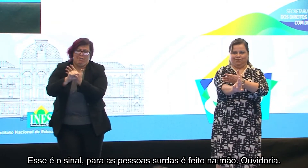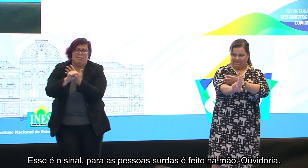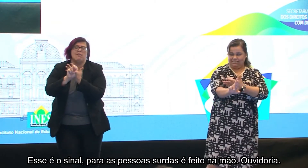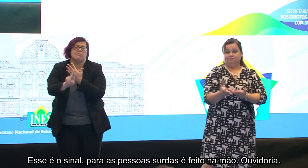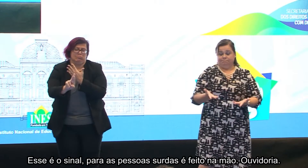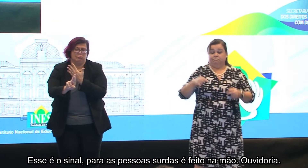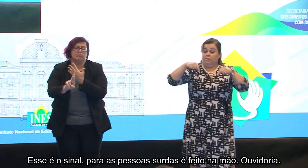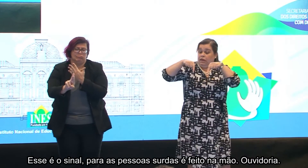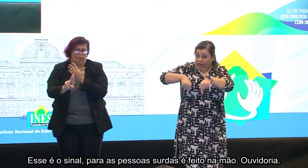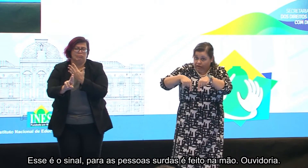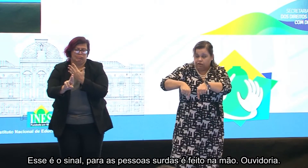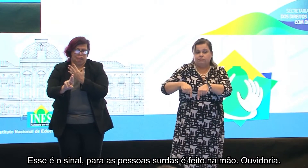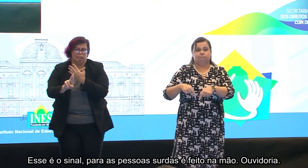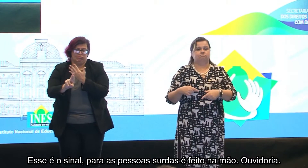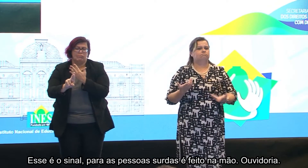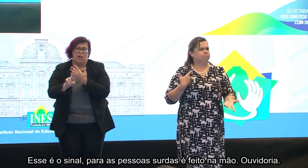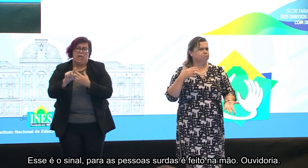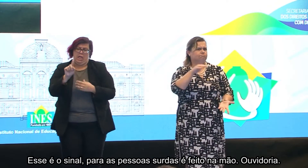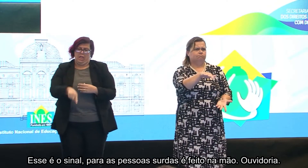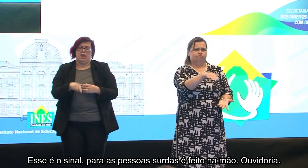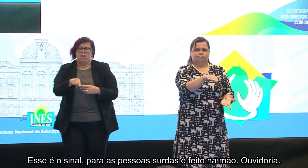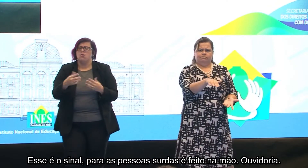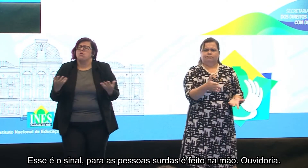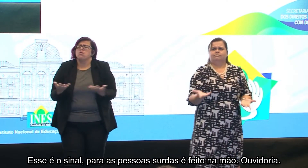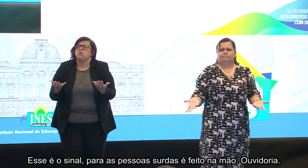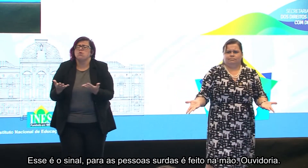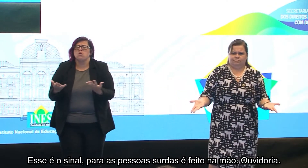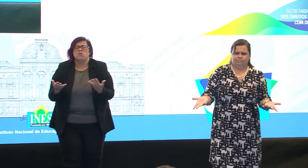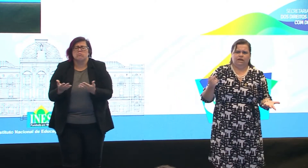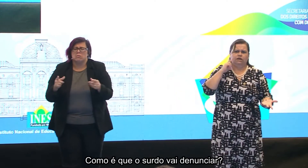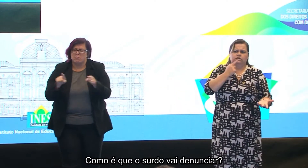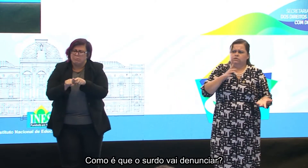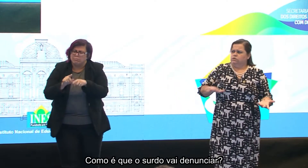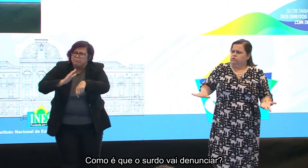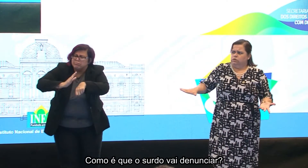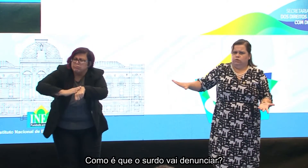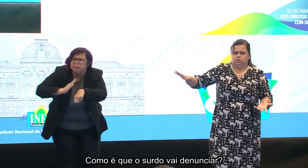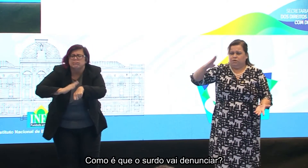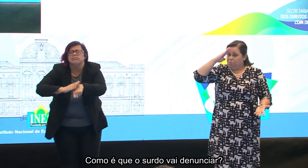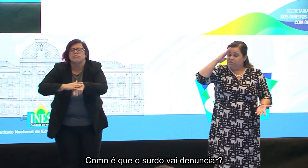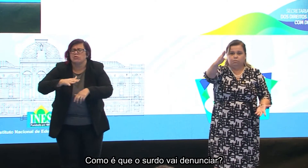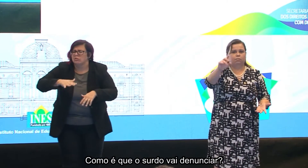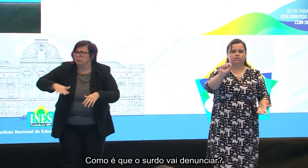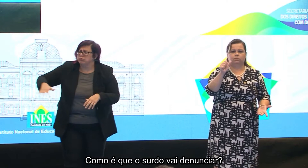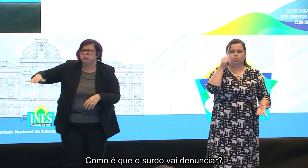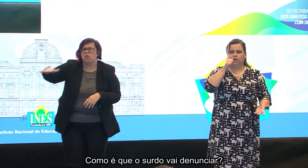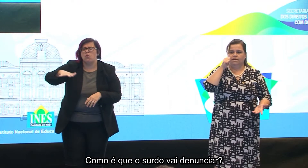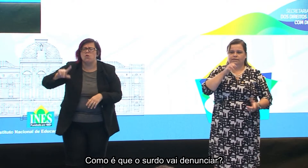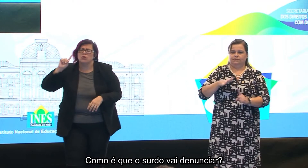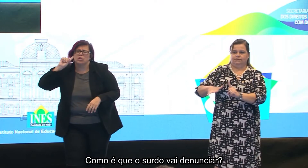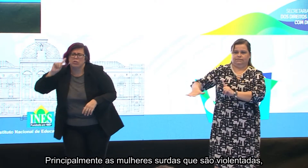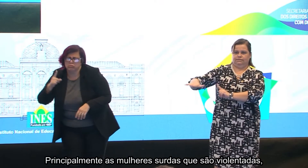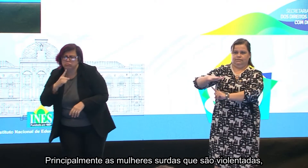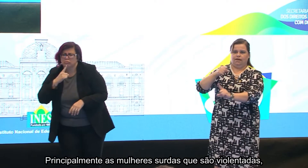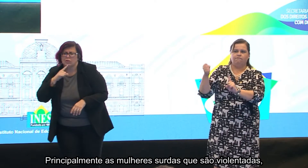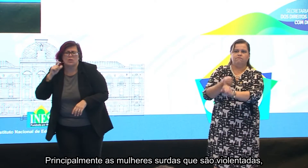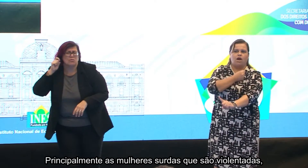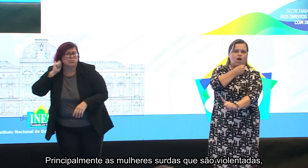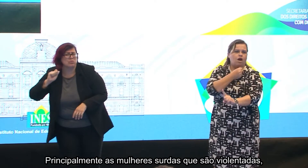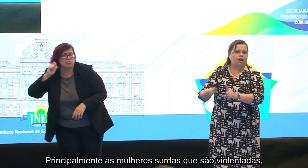esse é o sinal, né, para as pessoas surdas, é feito na mão, a ouvidoria. E como é que é isso? E como é que o surdo vai denunciar? Principalmente as mulheres